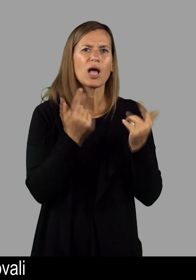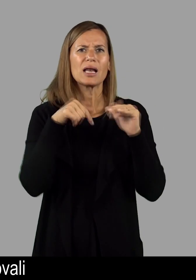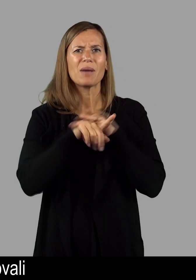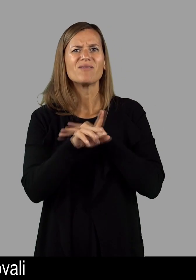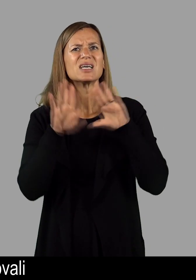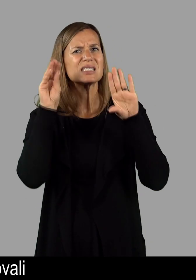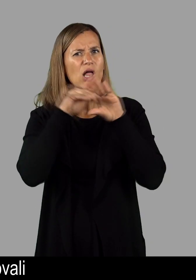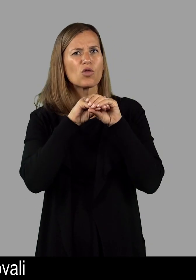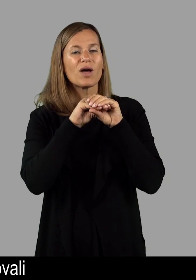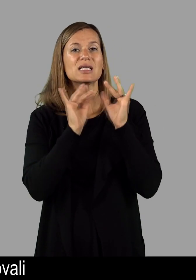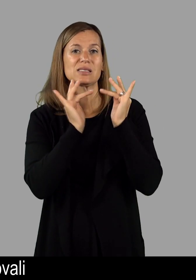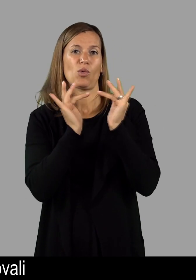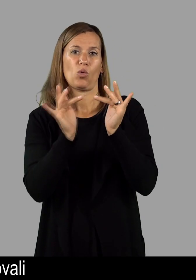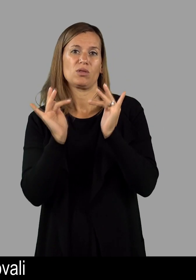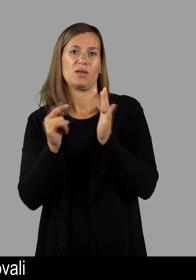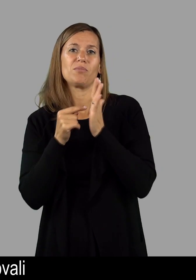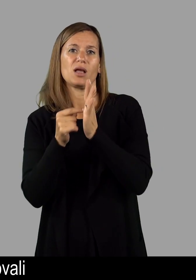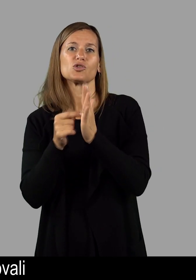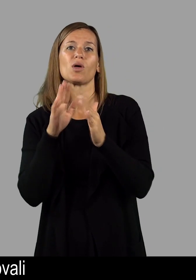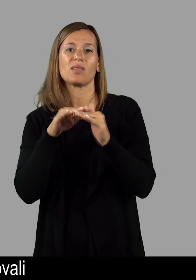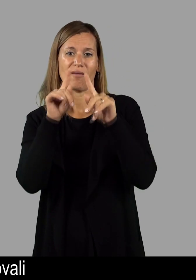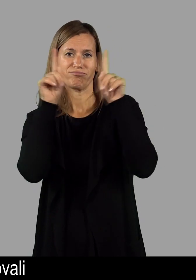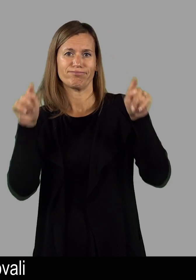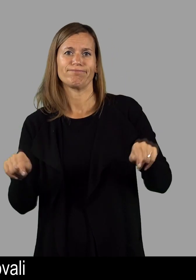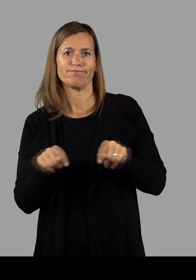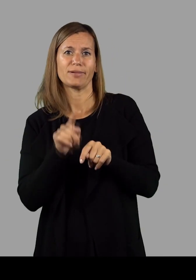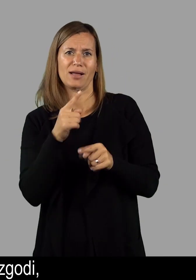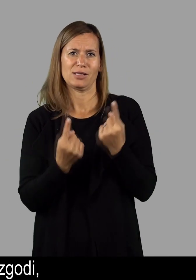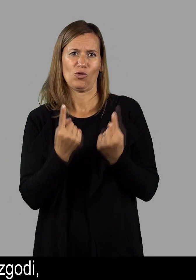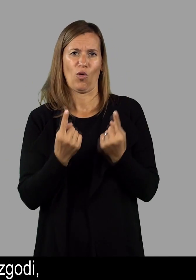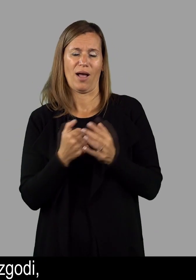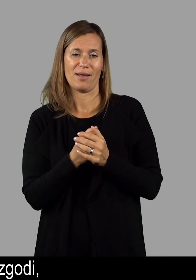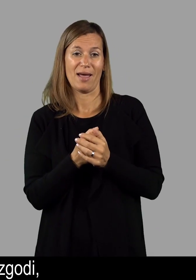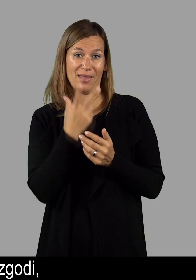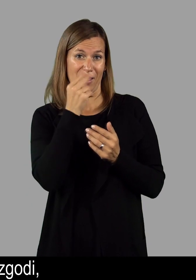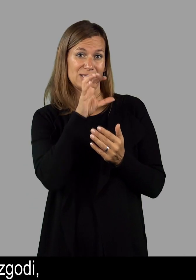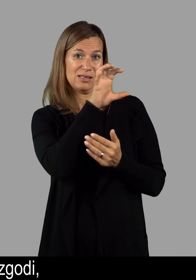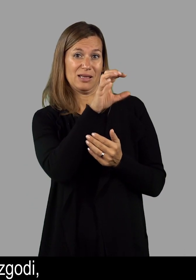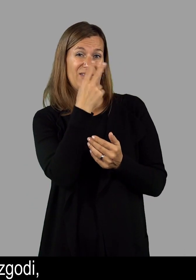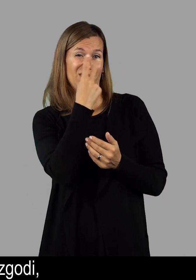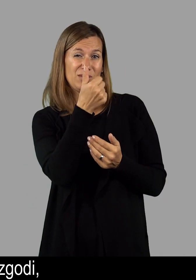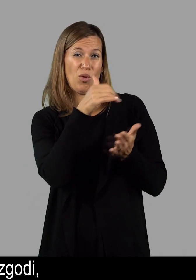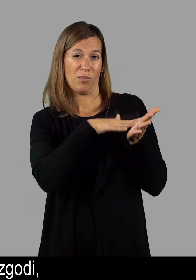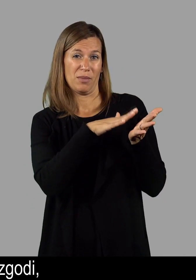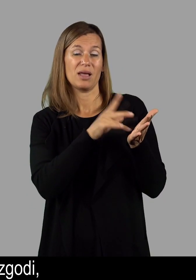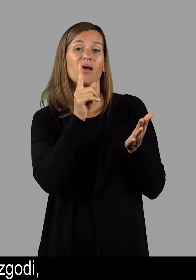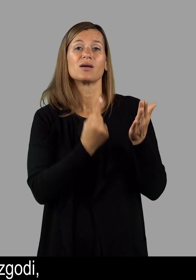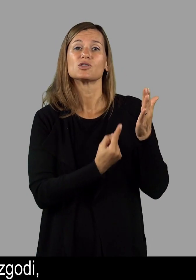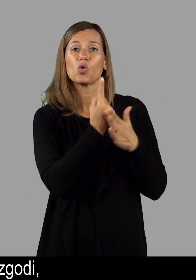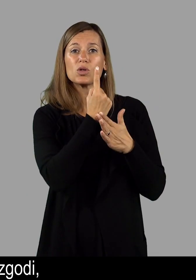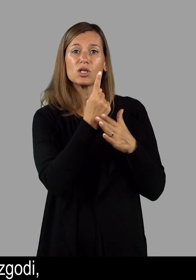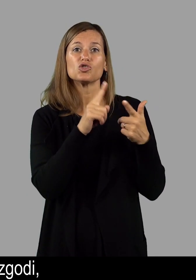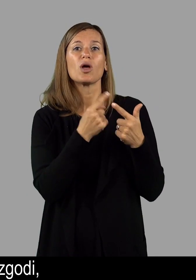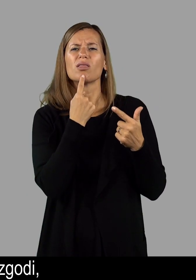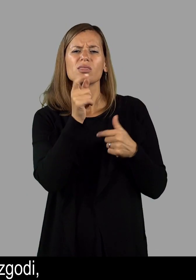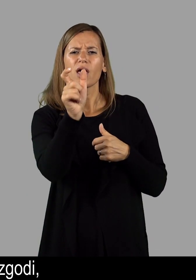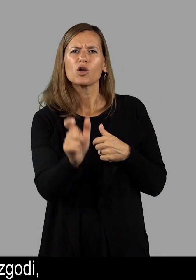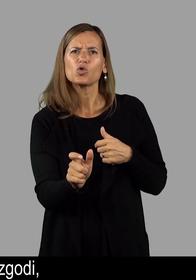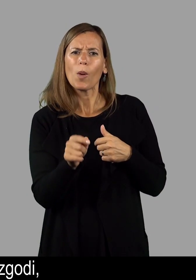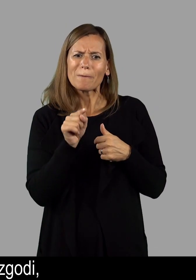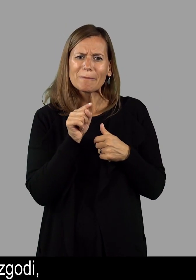stanovanju sproti prikazovali na zaslonu, kaj se dogaja. Na sliki tukaj vidimo primer, kaj se zgodi, ko